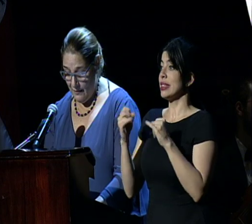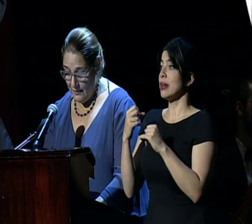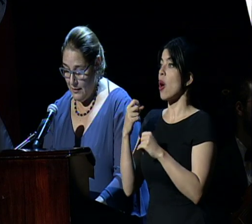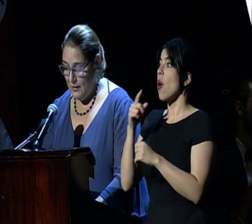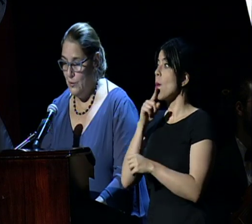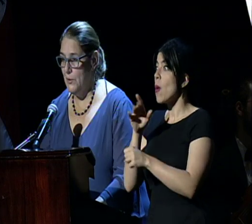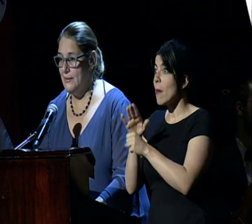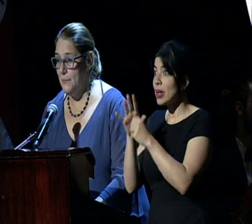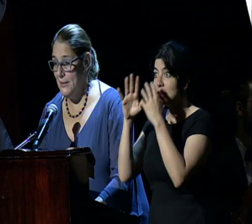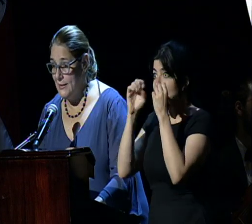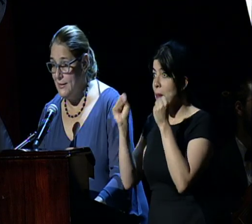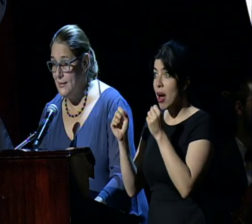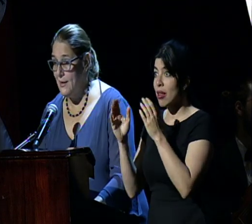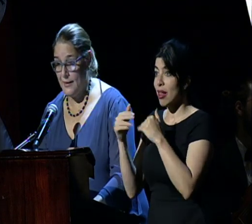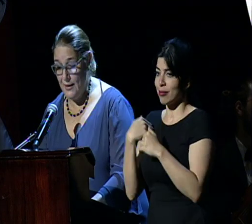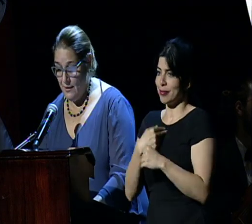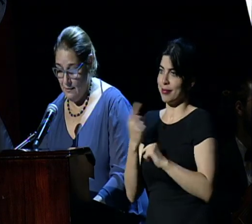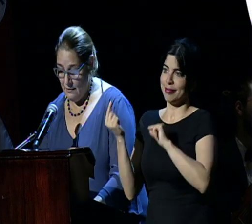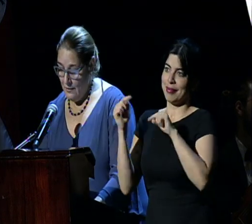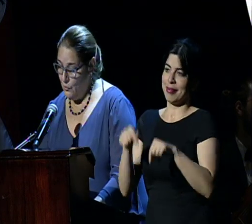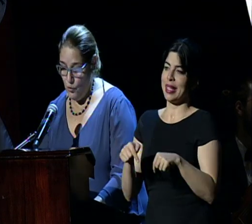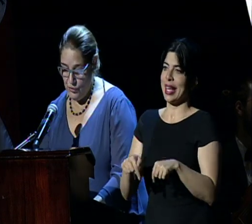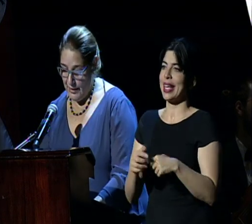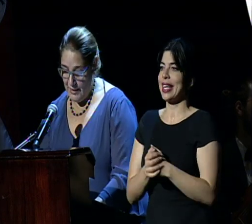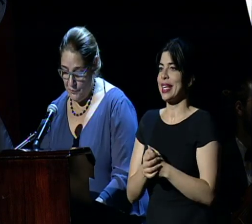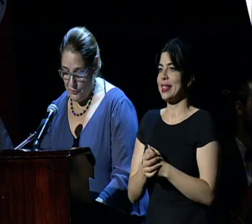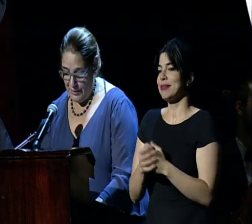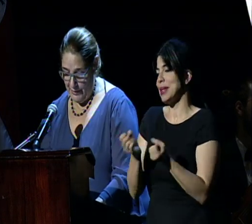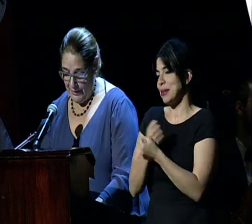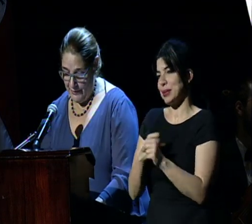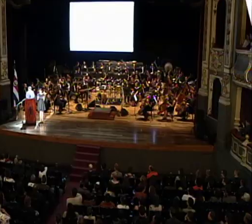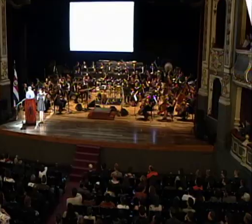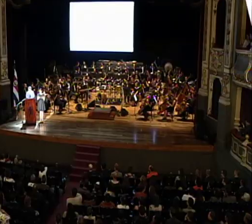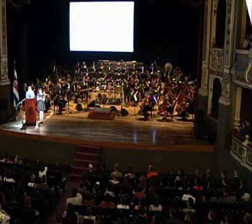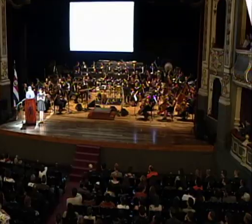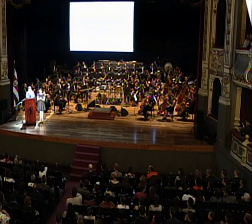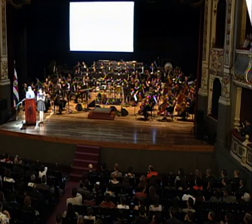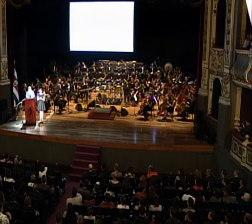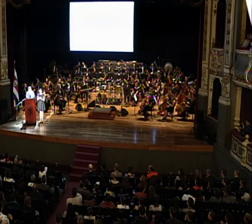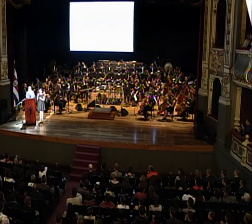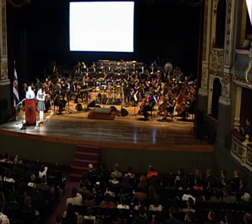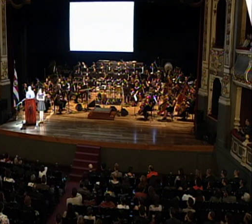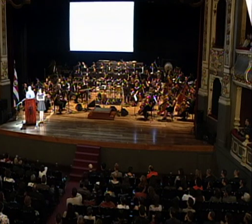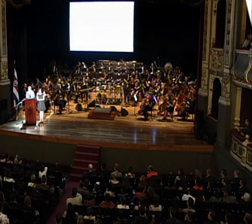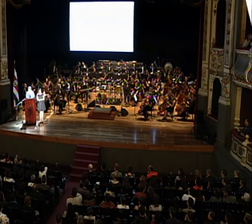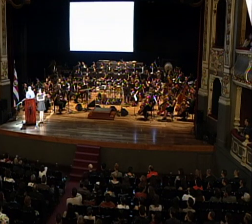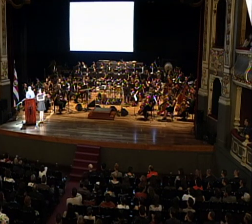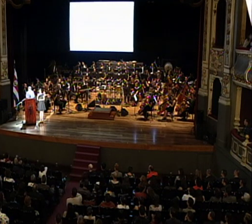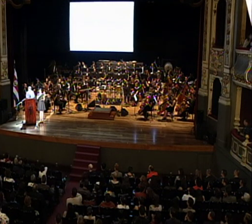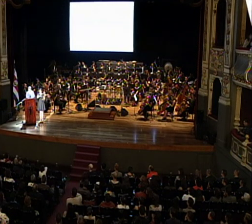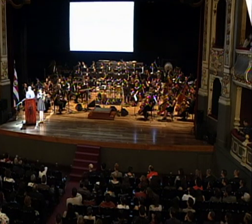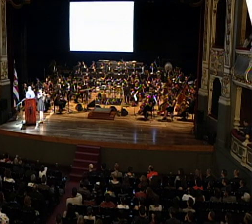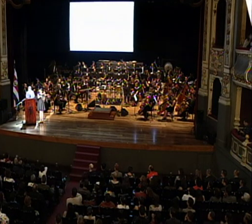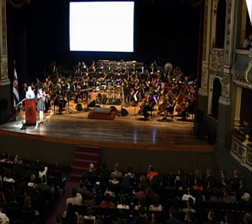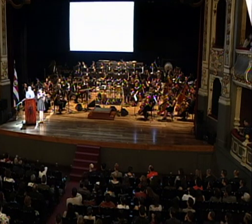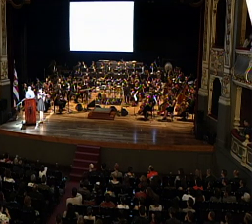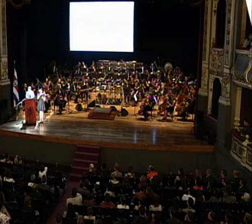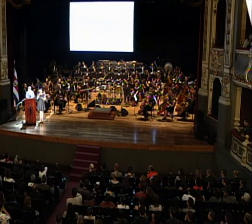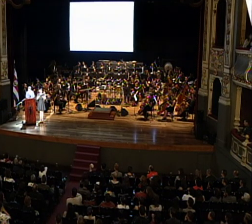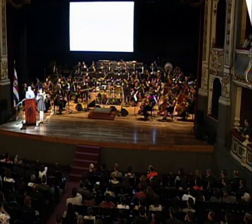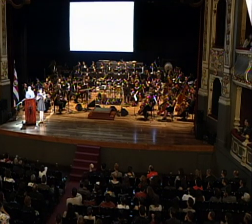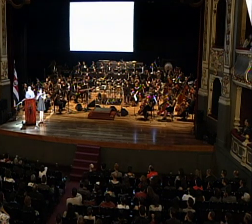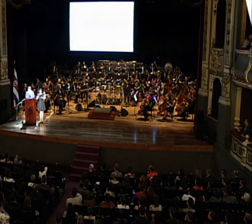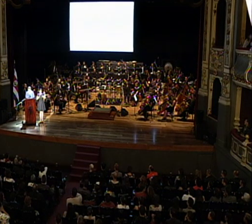embajada, nuestra presencia aquí no sería posible. La música, la danza, el